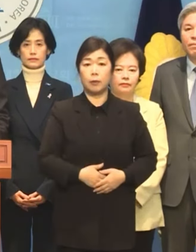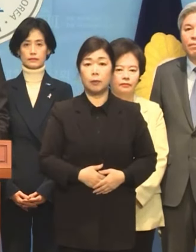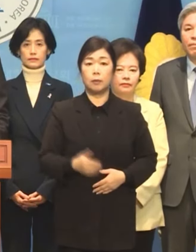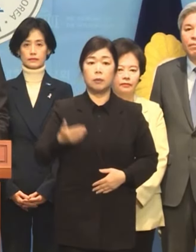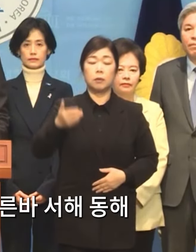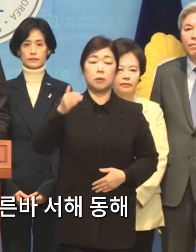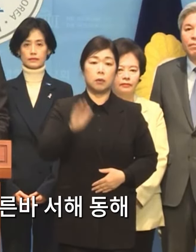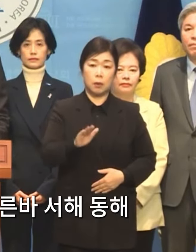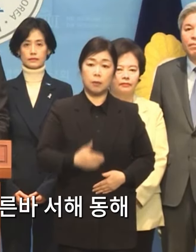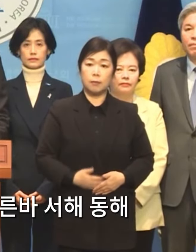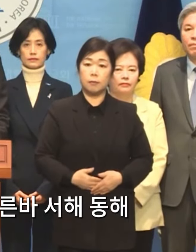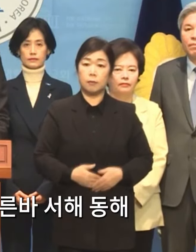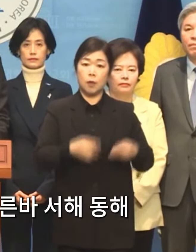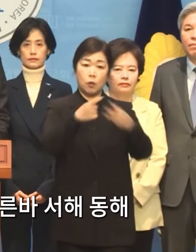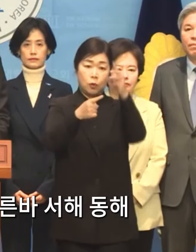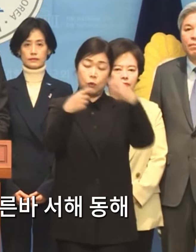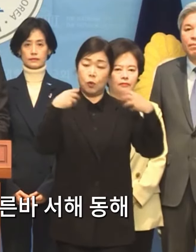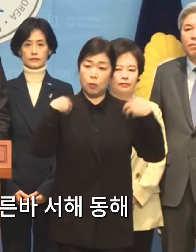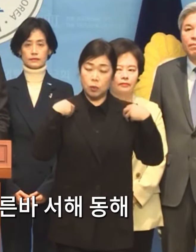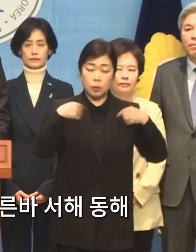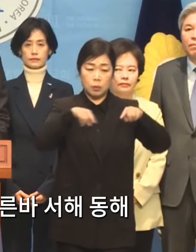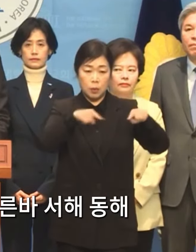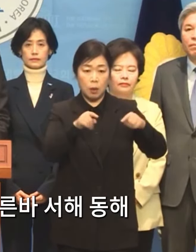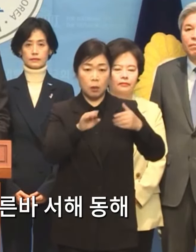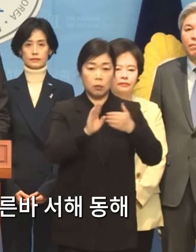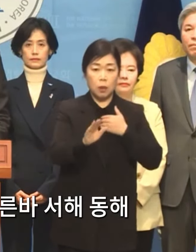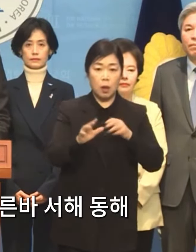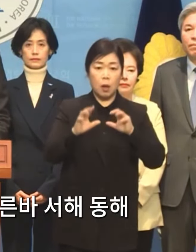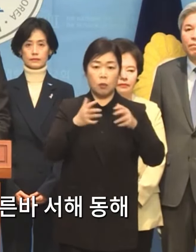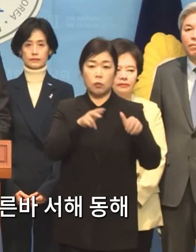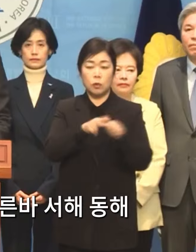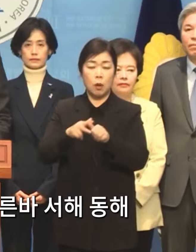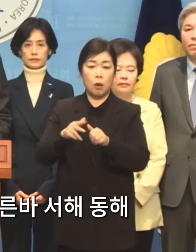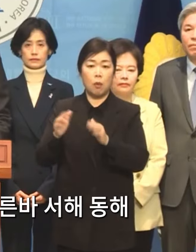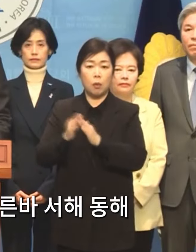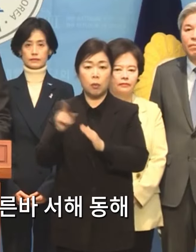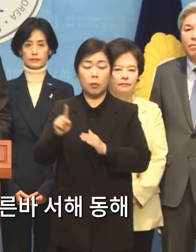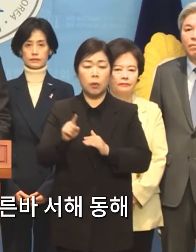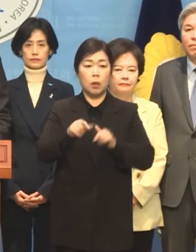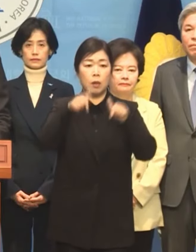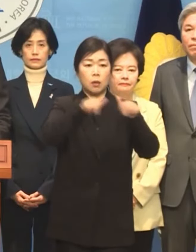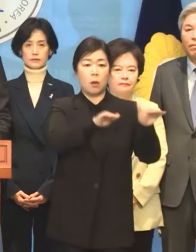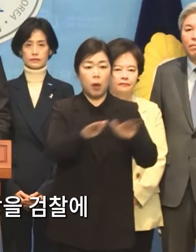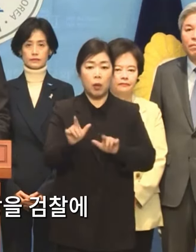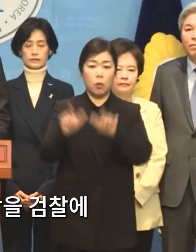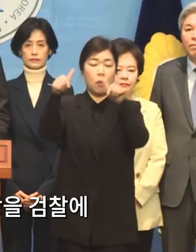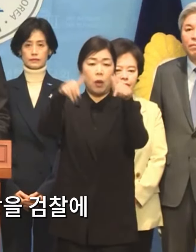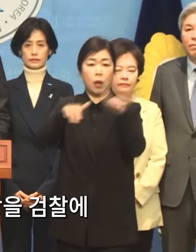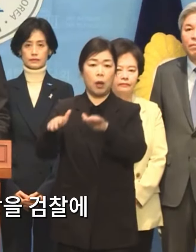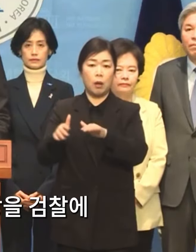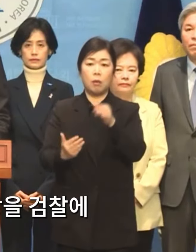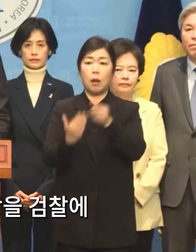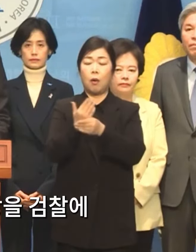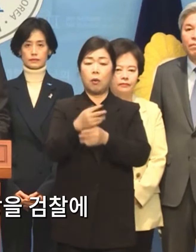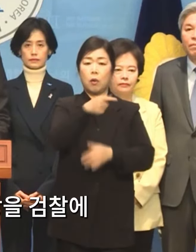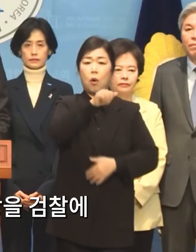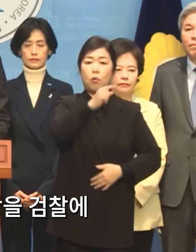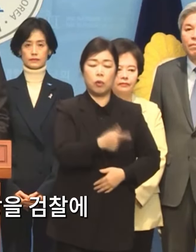그러나 윤 정부들어 정 서동을 빌미로 서훈